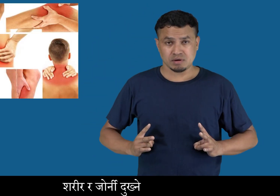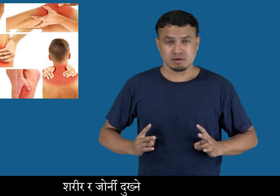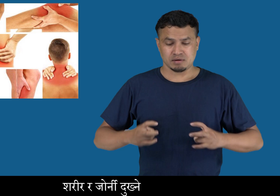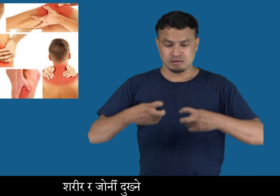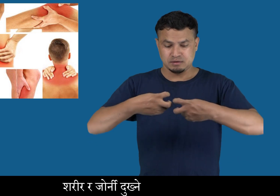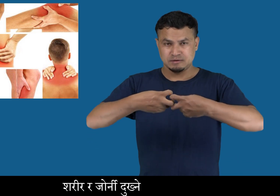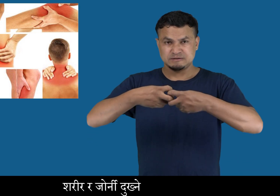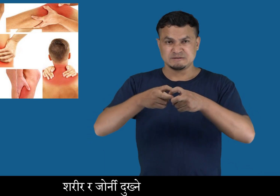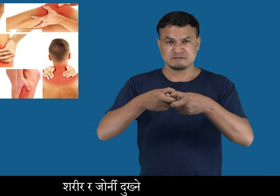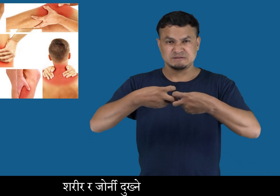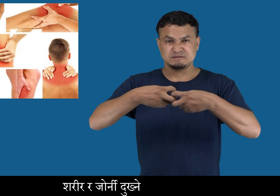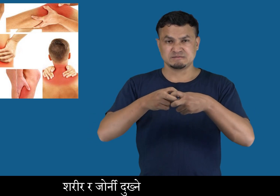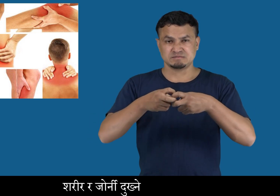शरीर र जोर्नी दुख्ने हुन्छ।